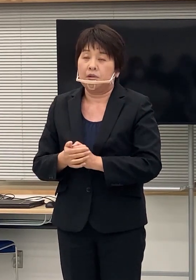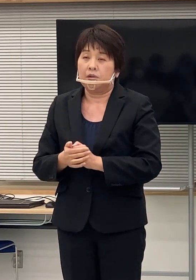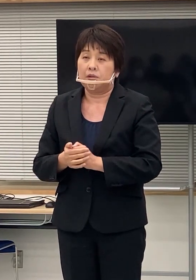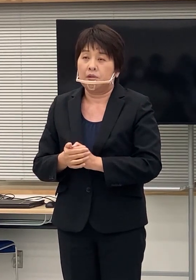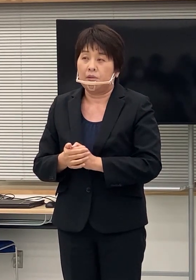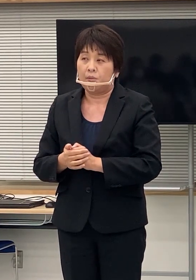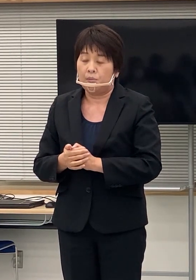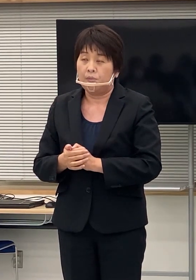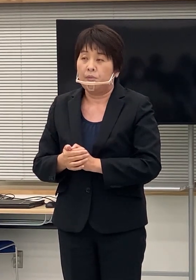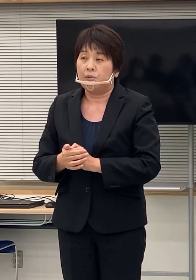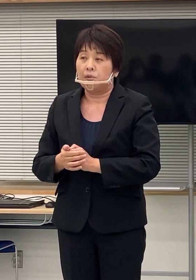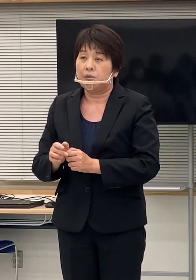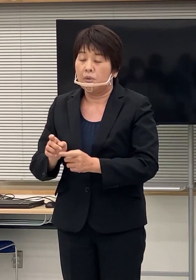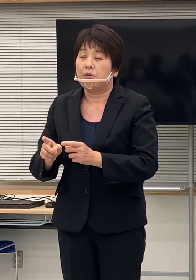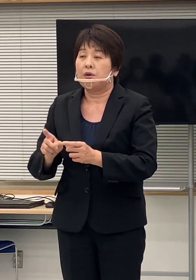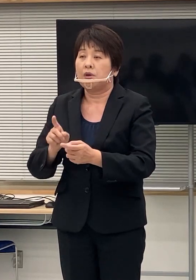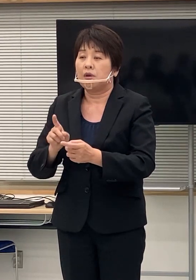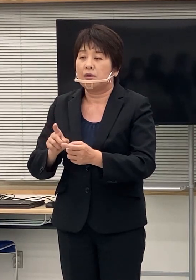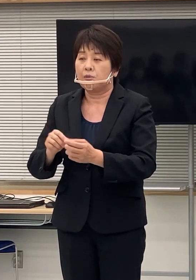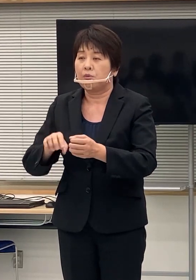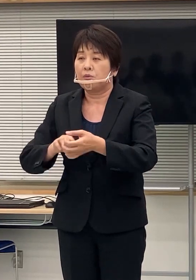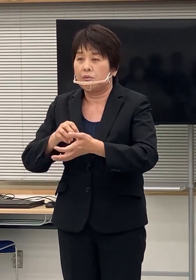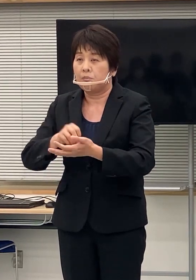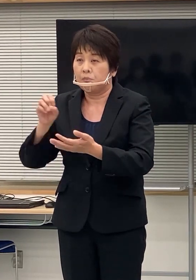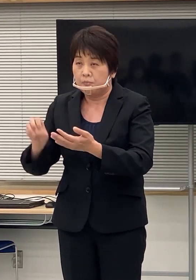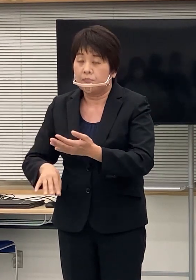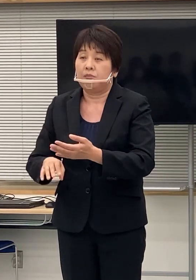貸し出しを措置の対象外といたします。